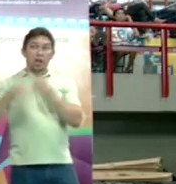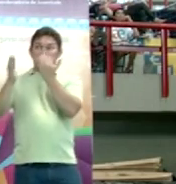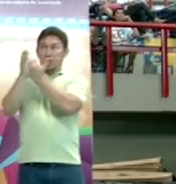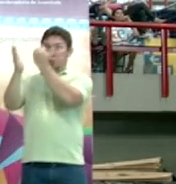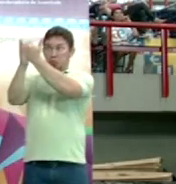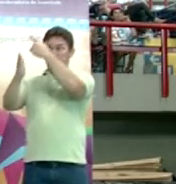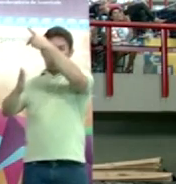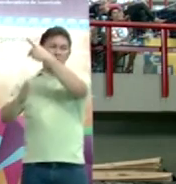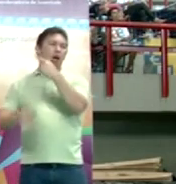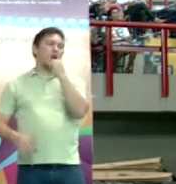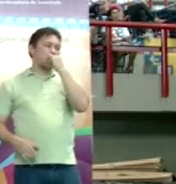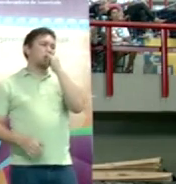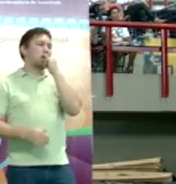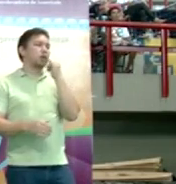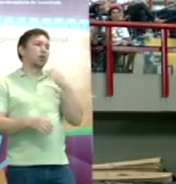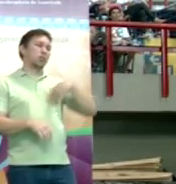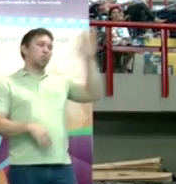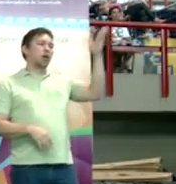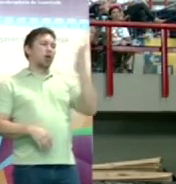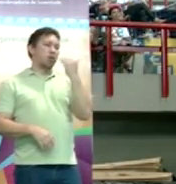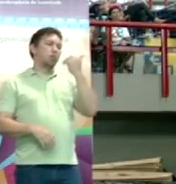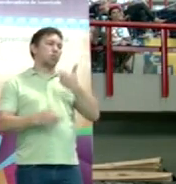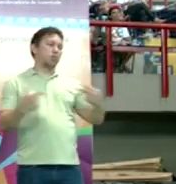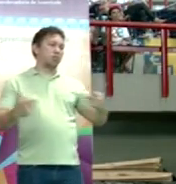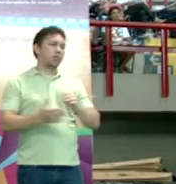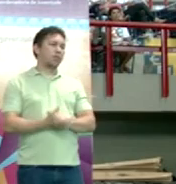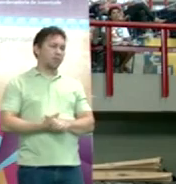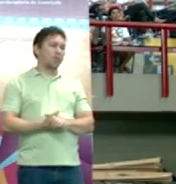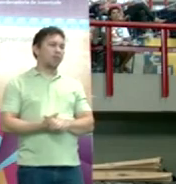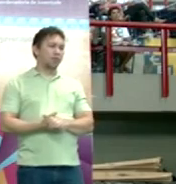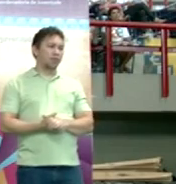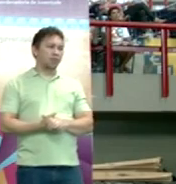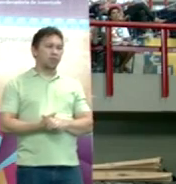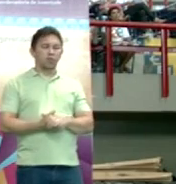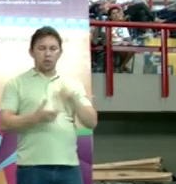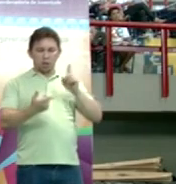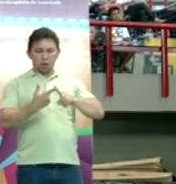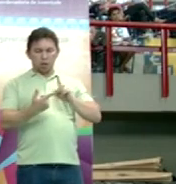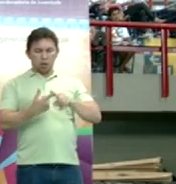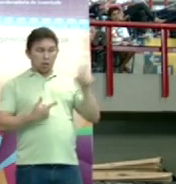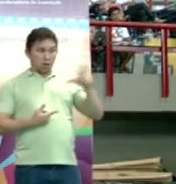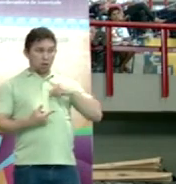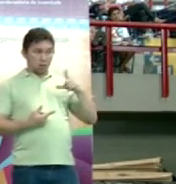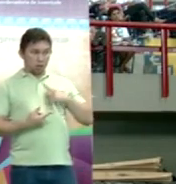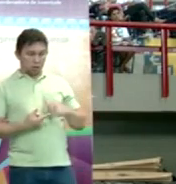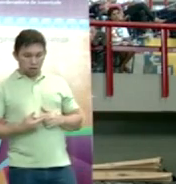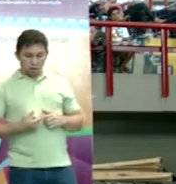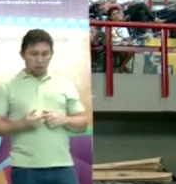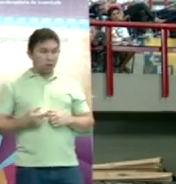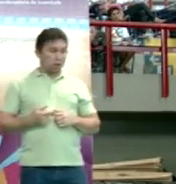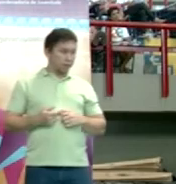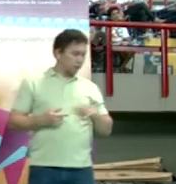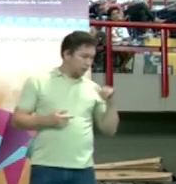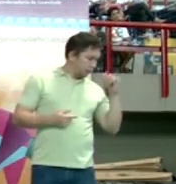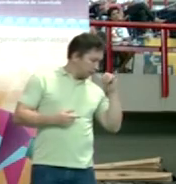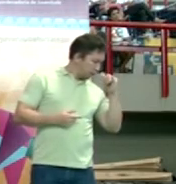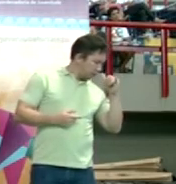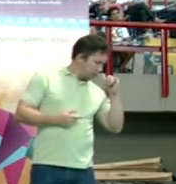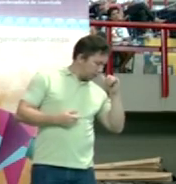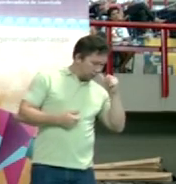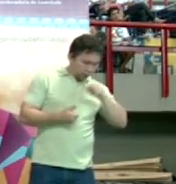energia. E geralmente os aparelhos que gastam mais energia são aqueles que transformam energia elétrica em